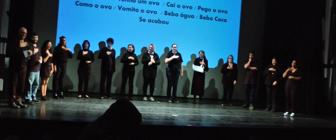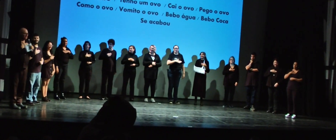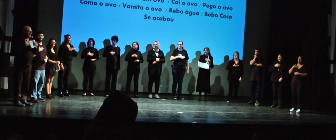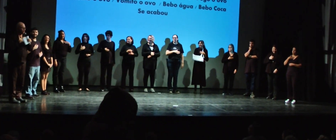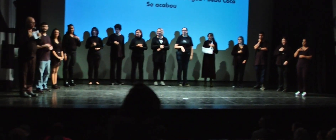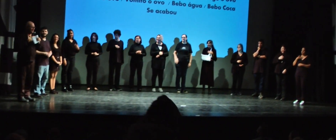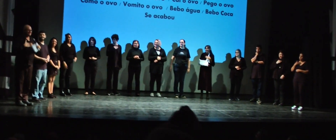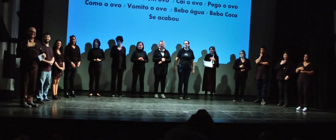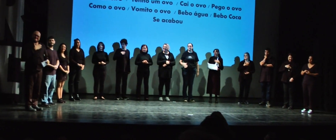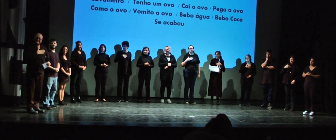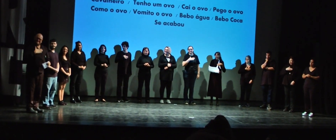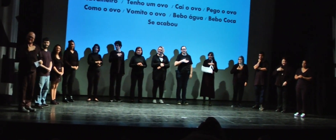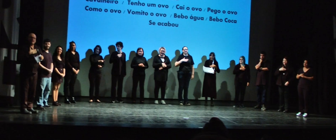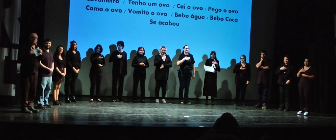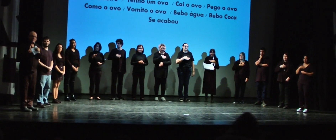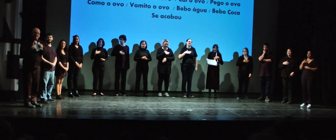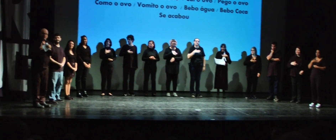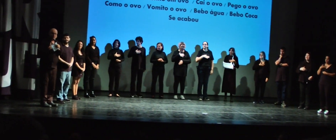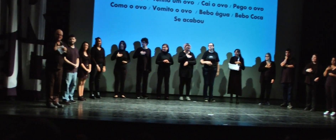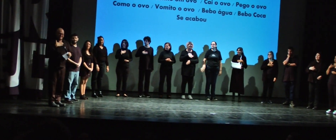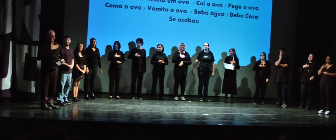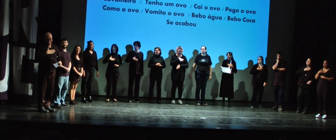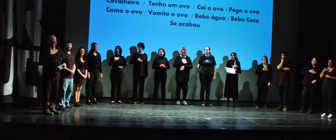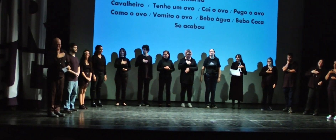gostaram? Pé do costado? Desce redondo?